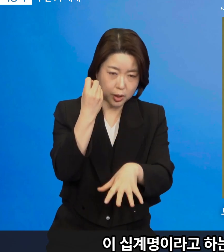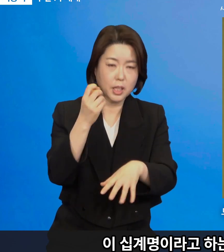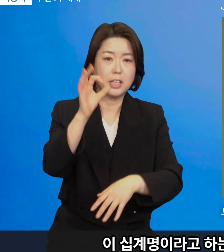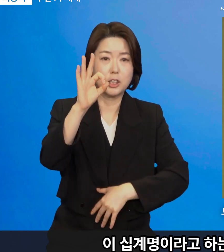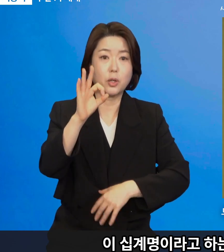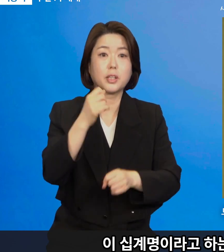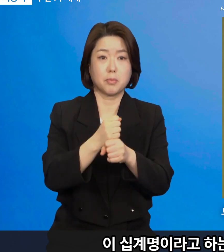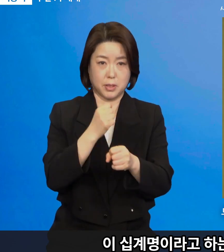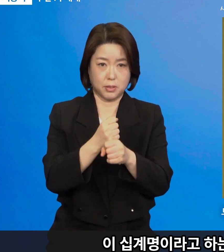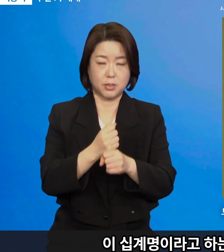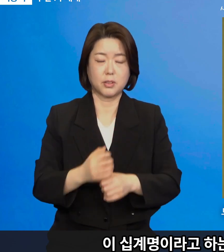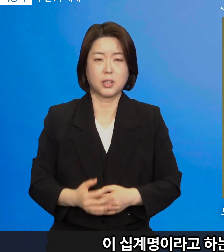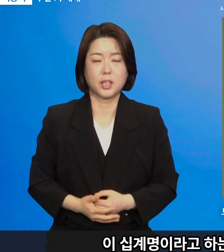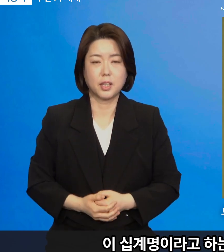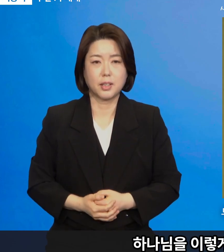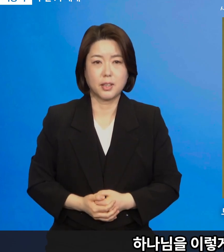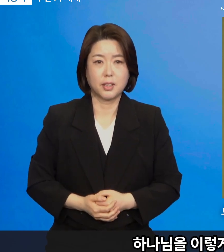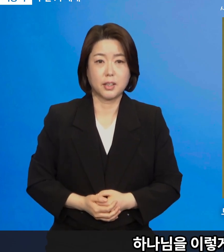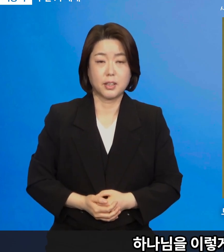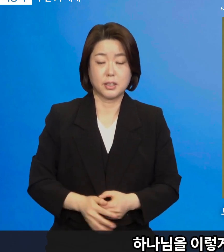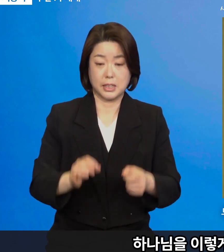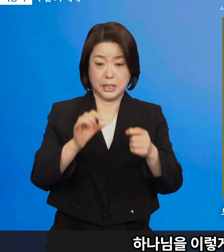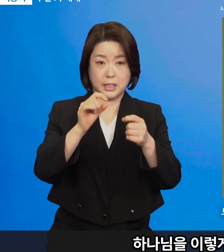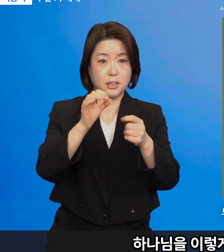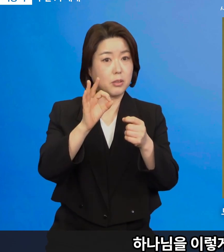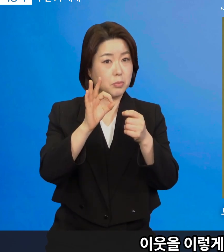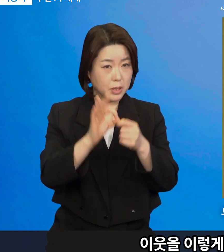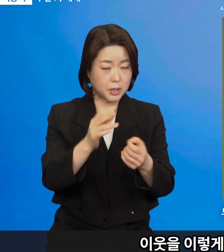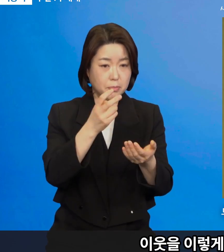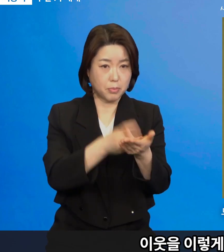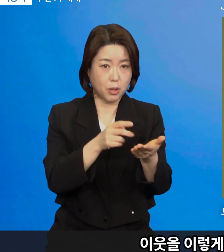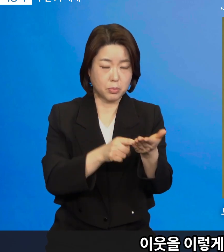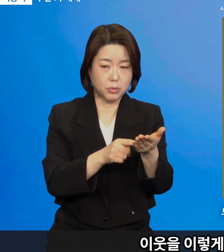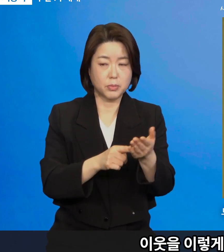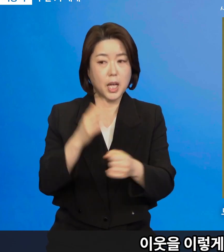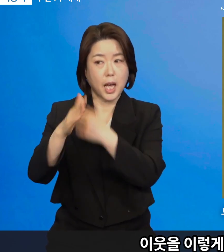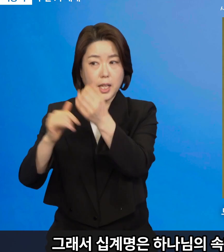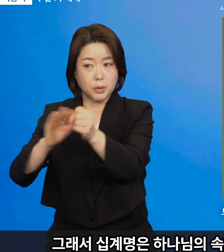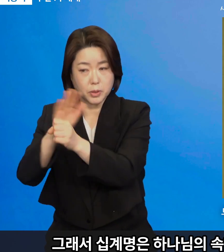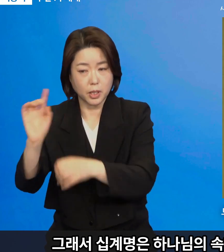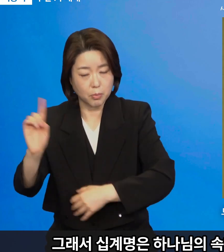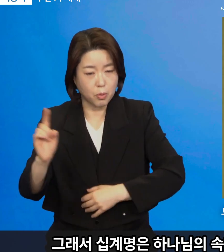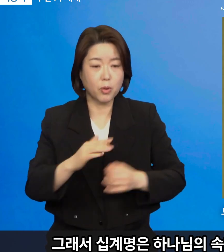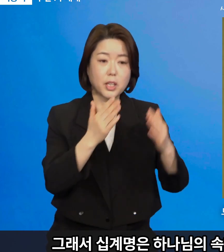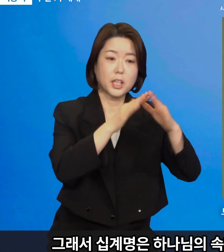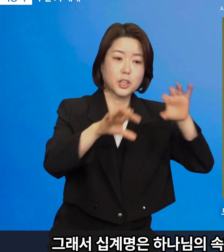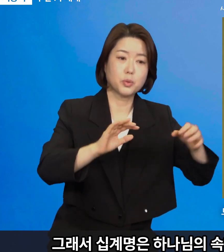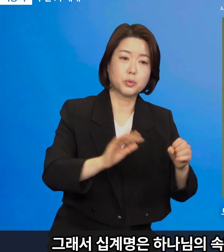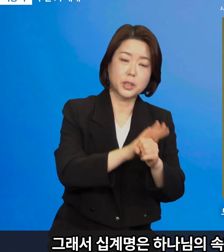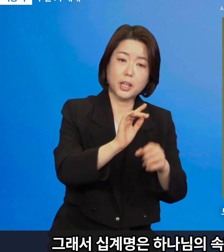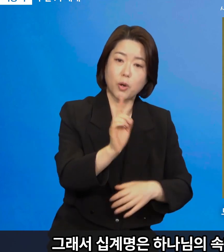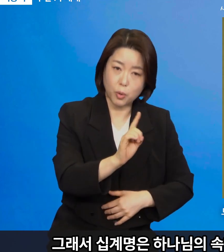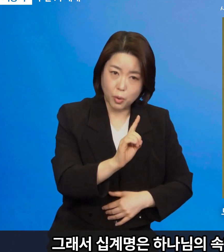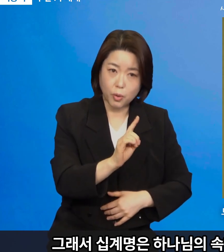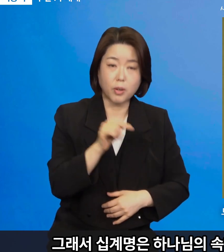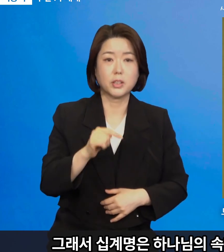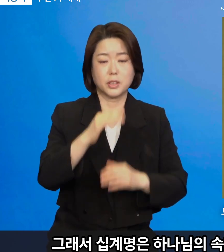이 십계명이라고 하는 것은 바로 그겁니다. 하나님을 이렇게 사랑해야 된다. 이웃을 이렇게 사랑해야 된다. 그래서